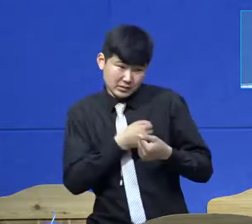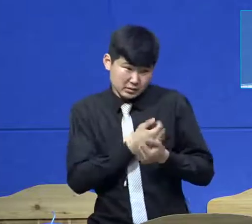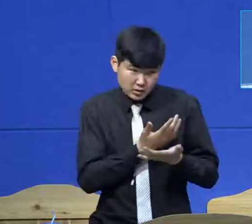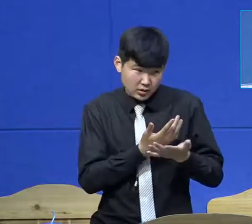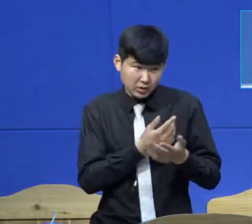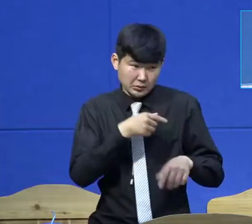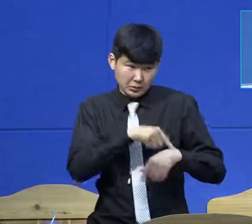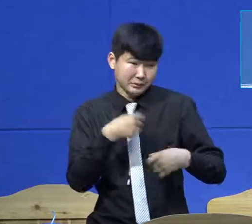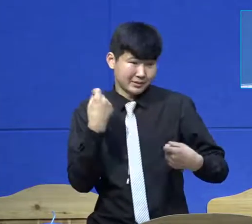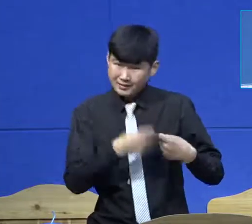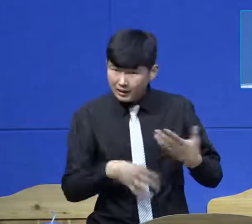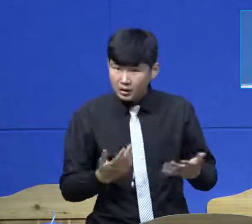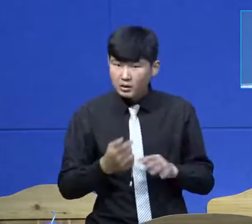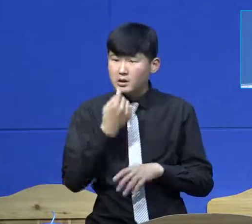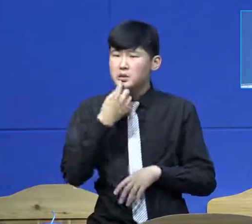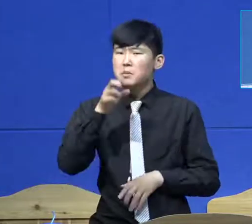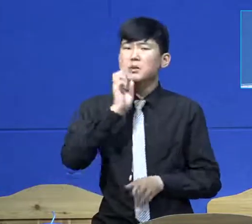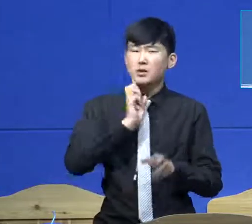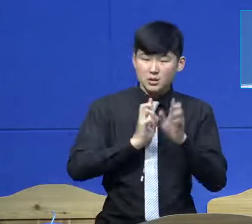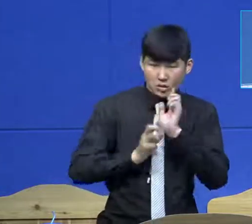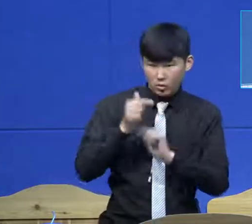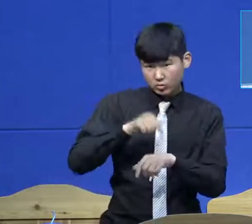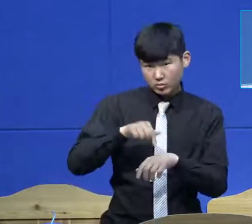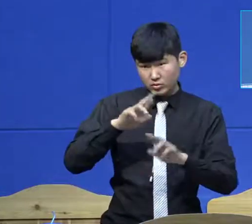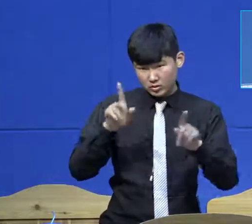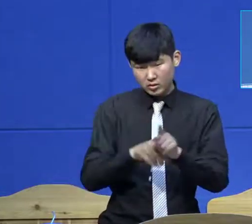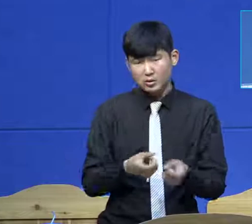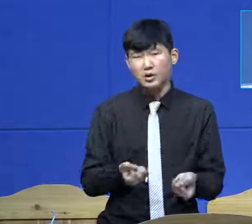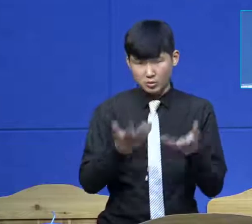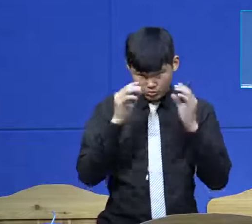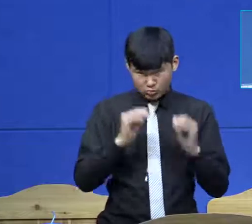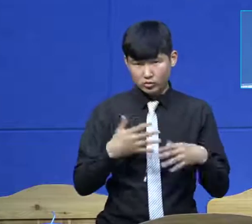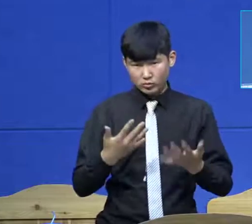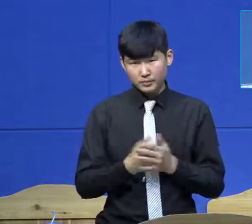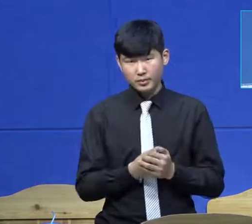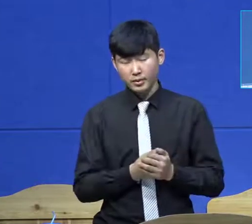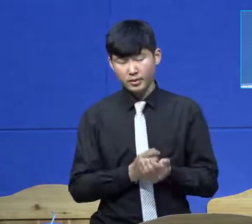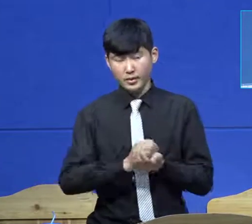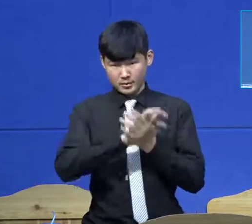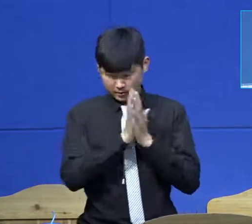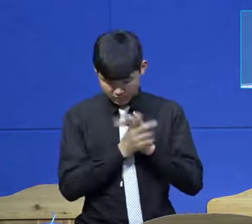огт бүрдэхгүй хүнд хэцүү байдал ч гэсэн одоогийнх шиг үсч болно. Гэхдээ